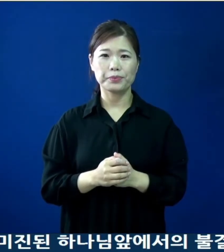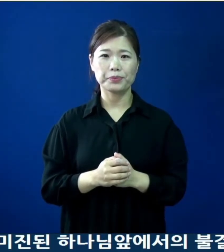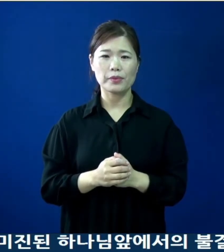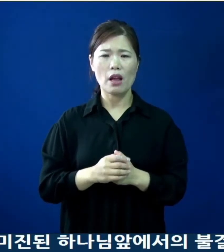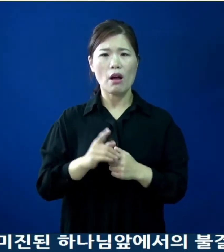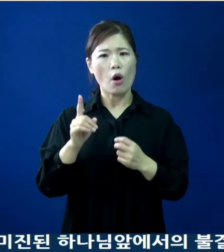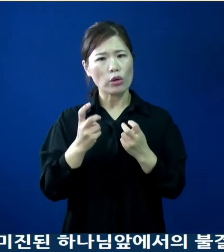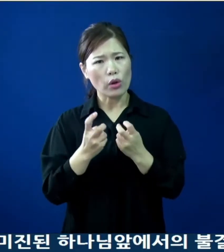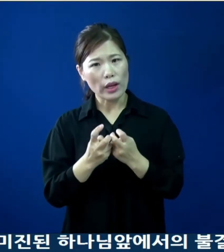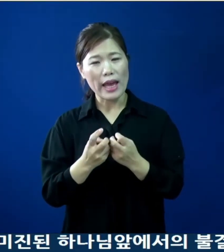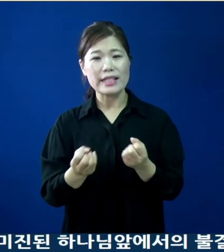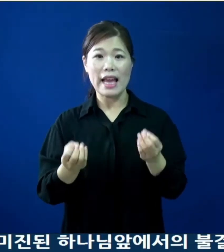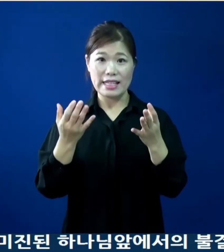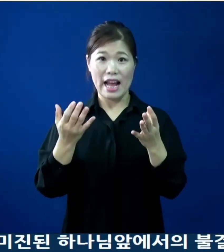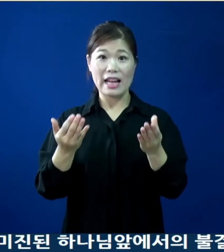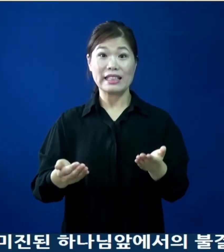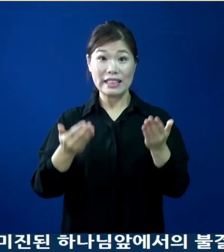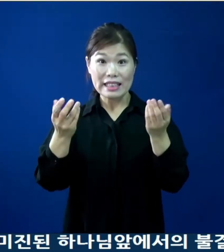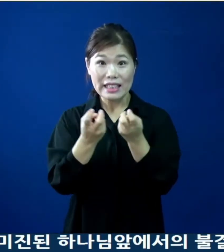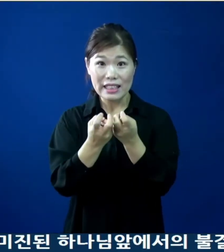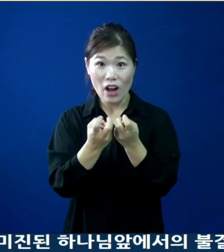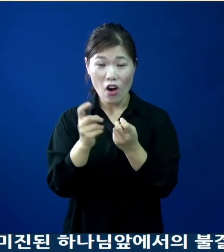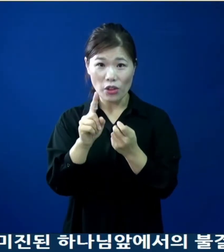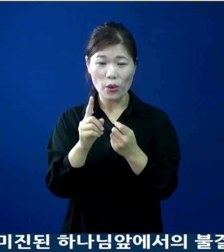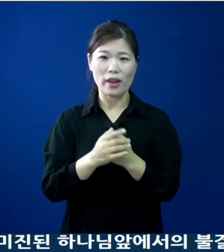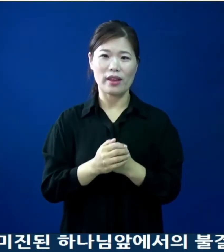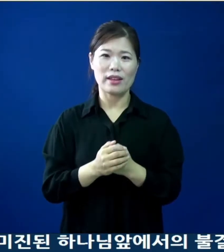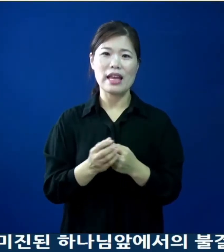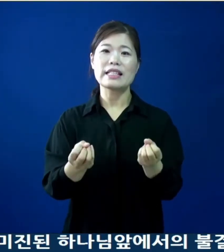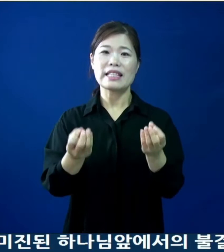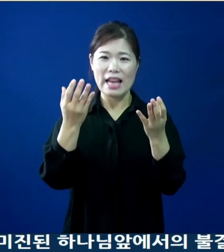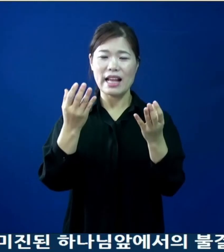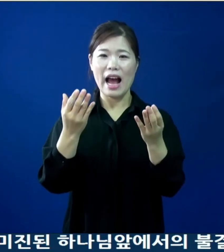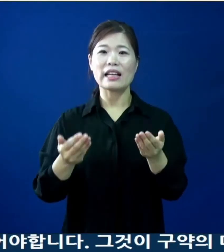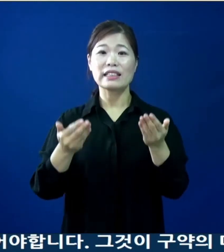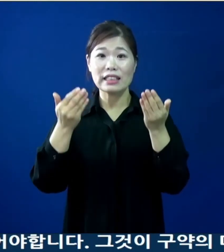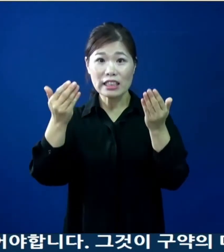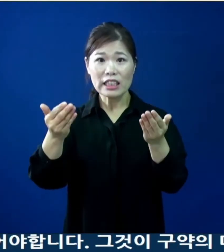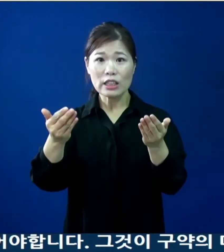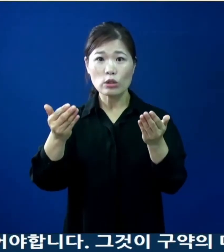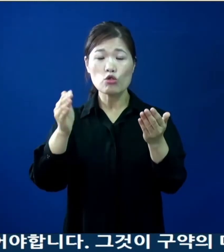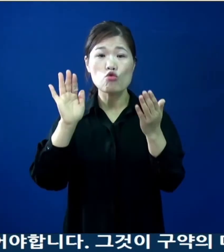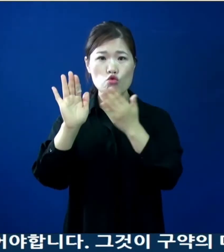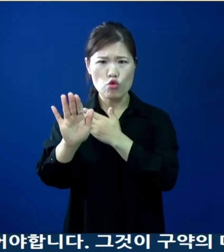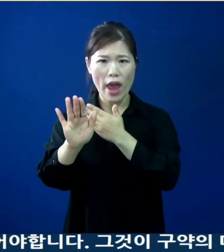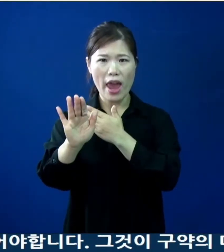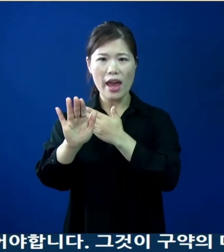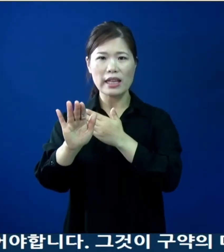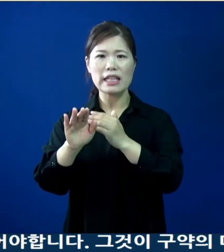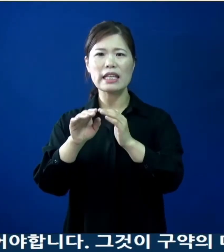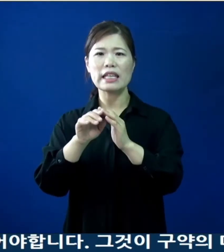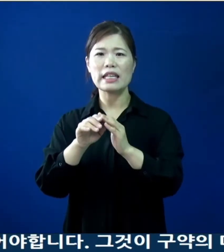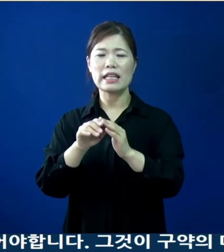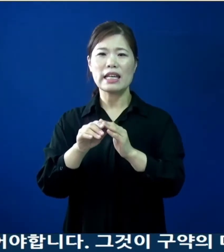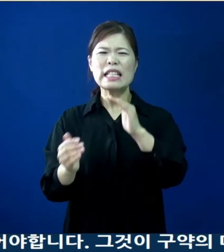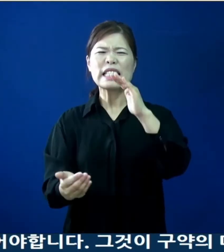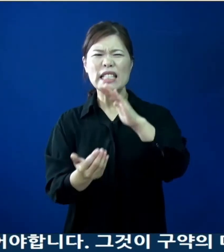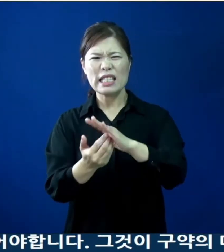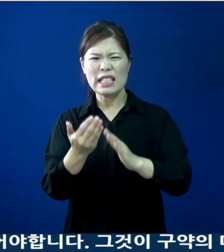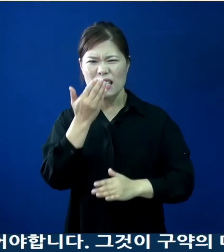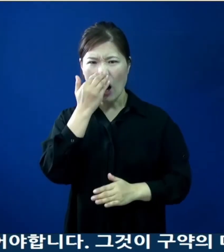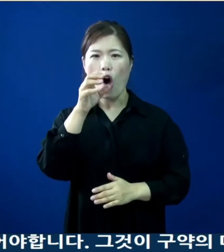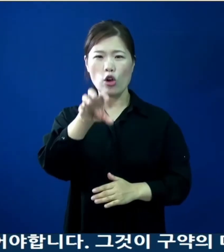어떻게 제사를 드렸냐면, 제사를 드려야 이제 그 지성소 안에 들어가게 되는데, 지성소 안에 들어갈 제사니까 좀